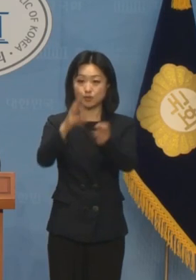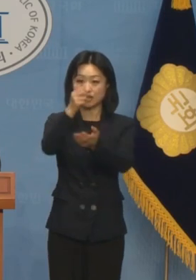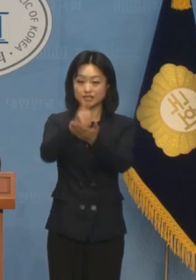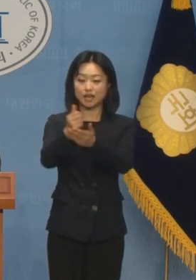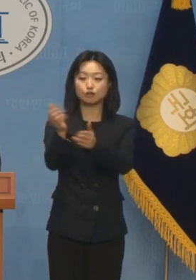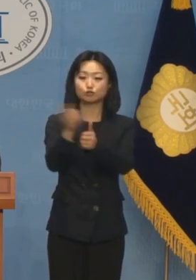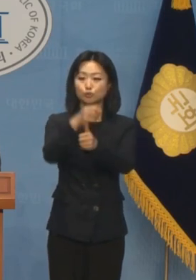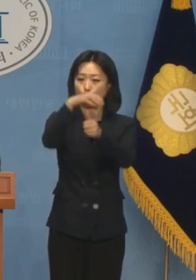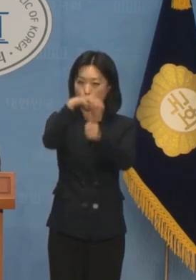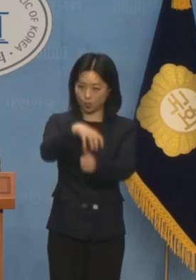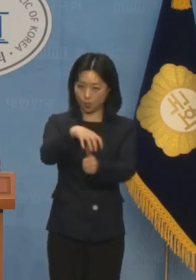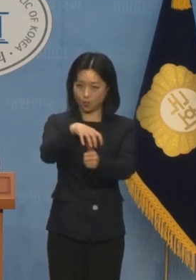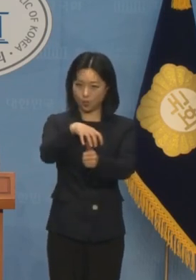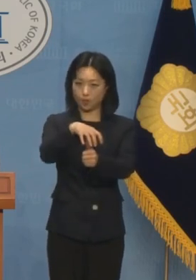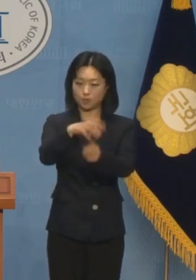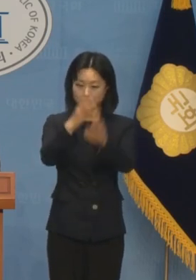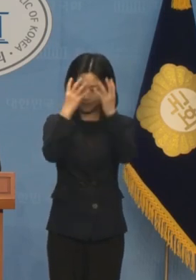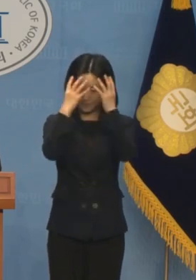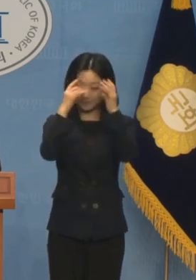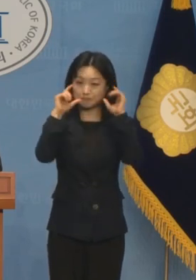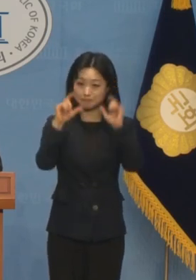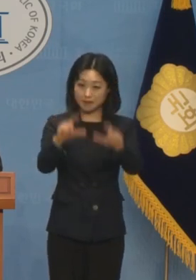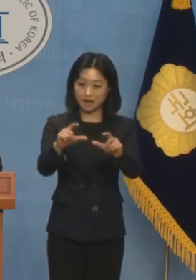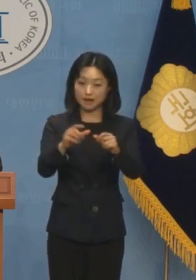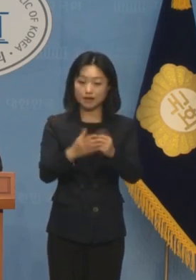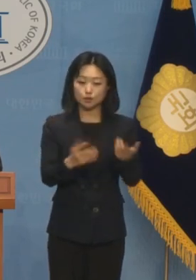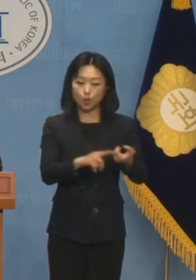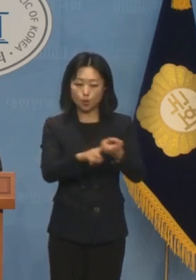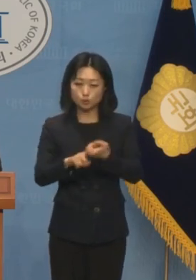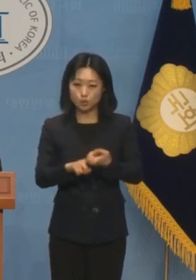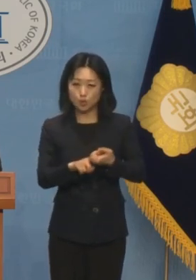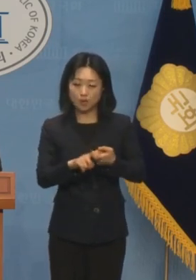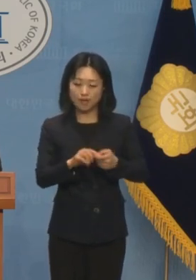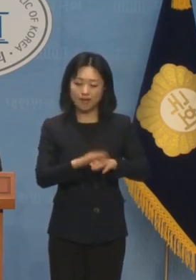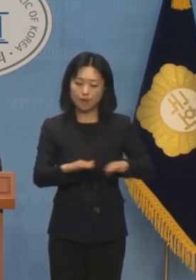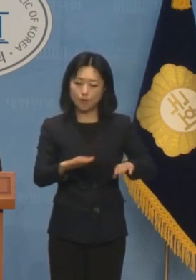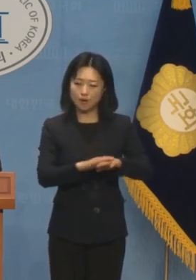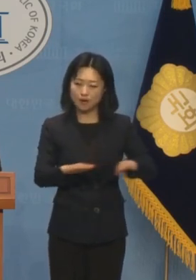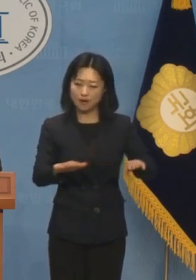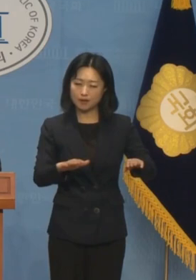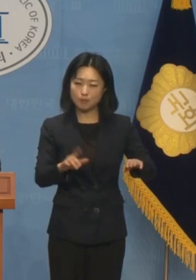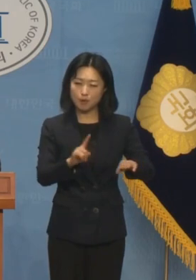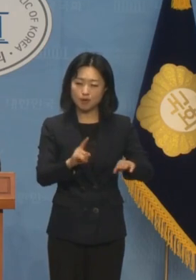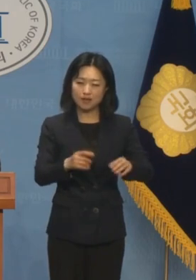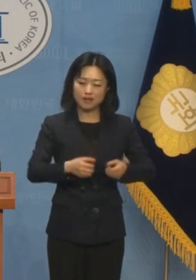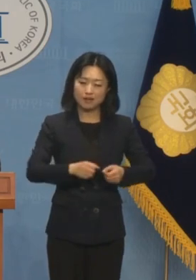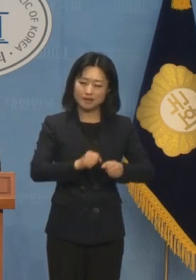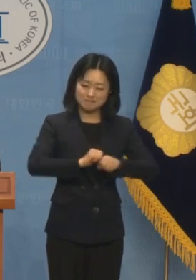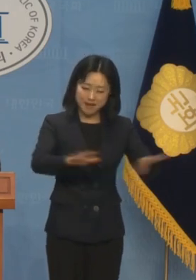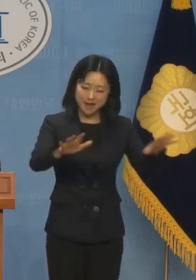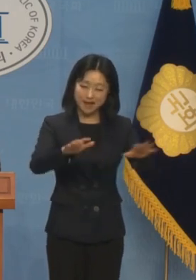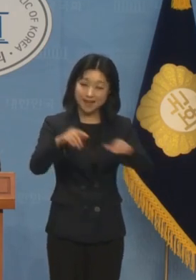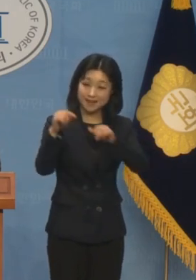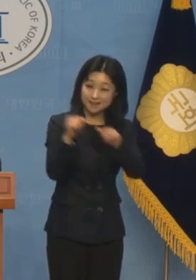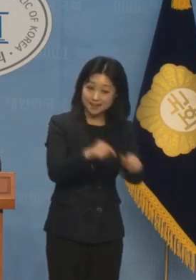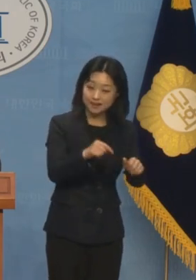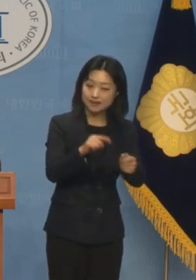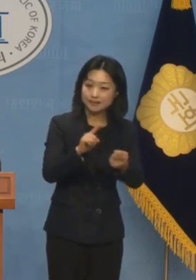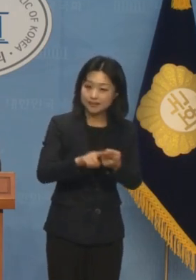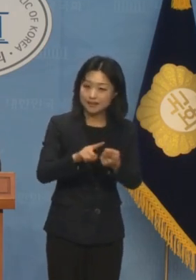기소됐습니다. 검찰은 기소 이유로 노조 와해 사건이 허 회장의 지시로 SPC그룹